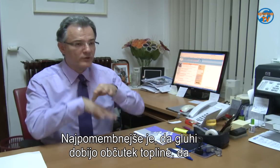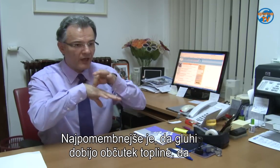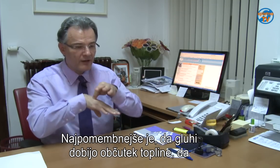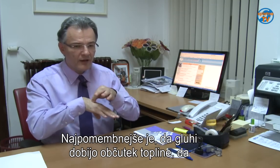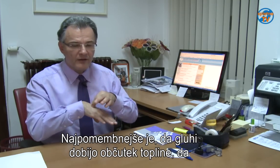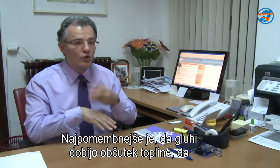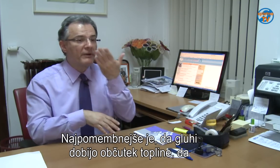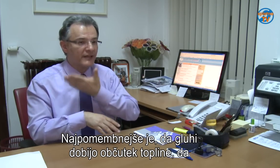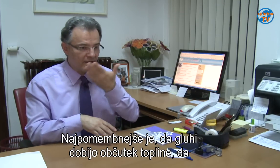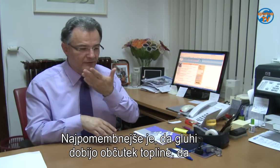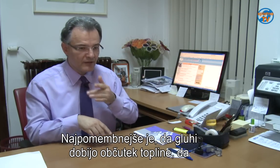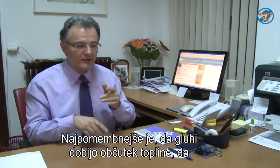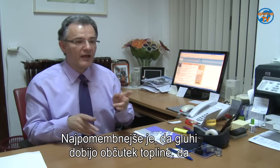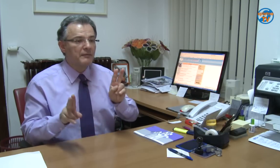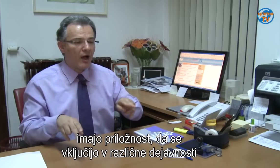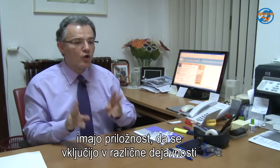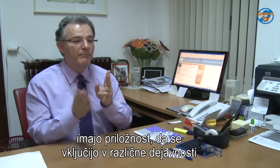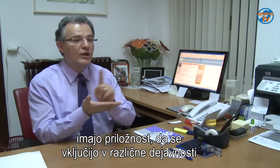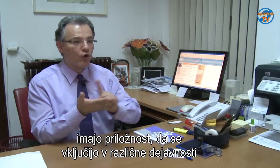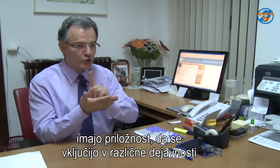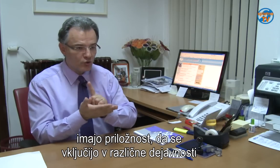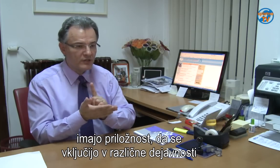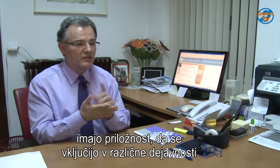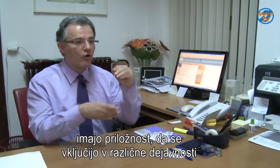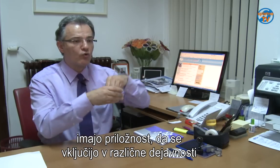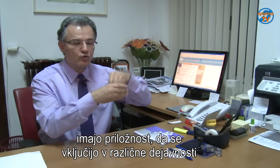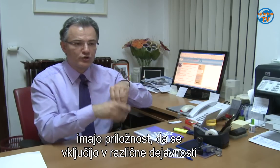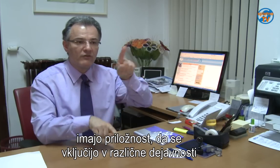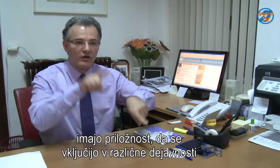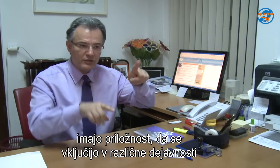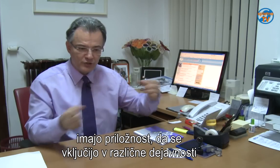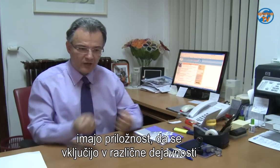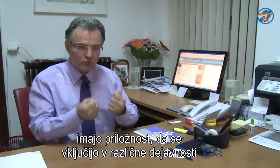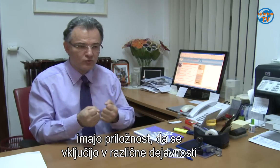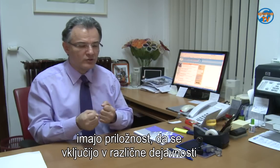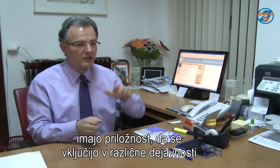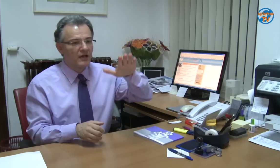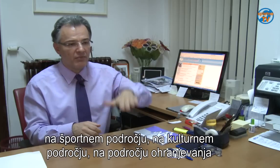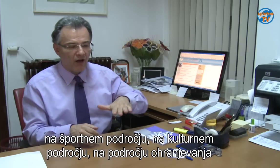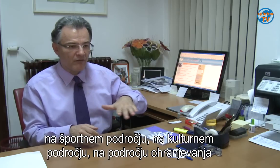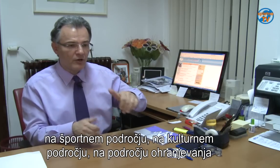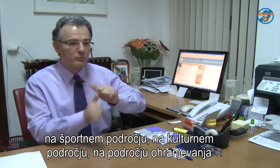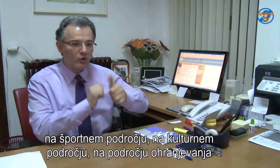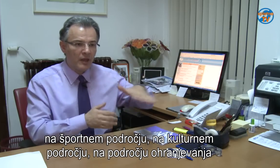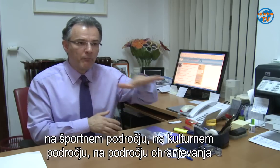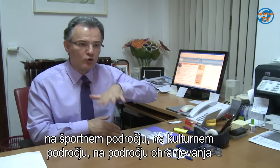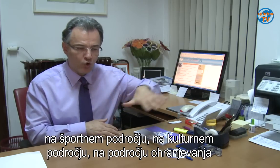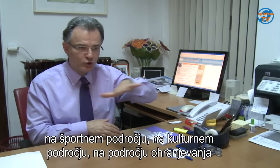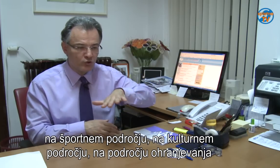občutek topline, da imajo priložnost, da se lahko vključujejo v različne aktivnosti na športnem področju,